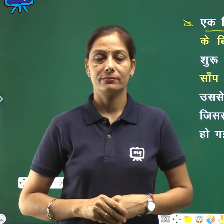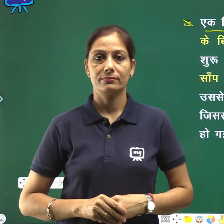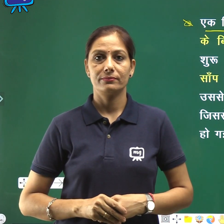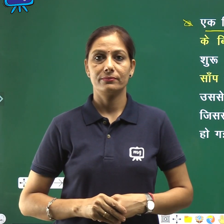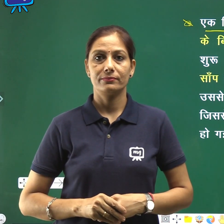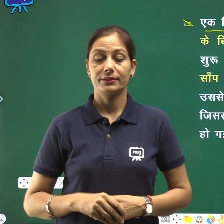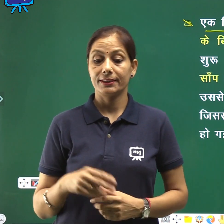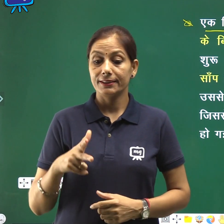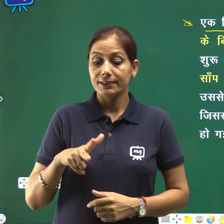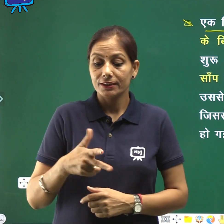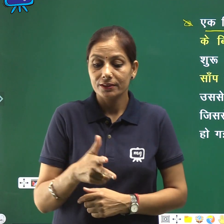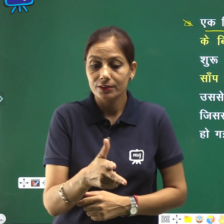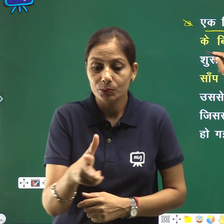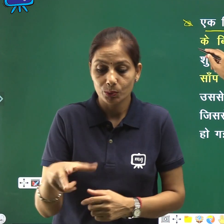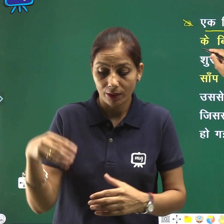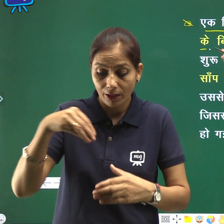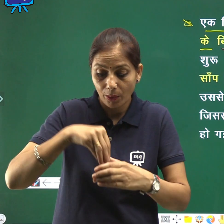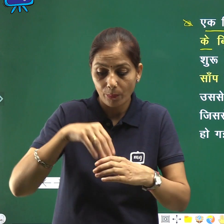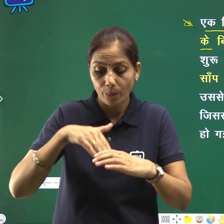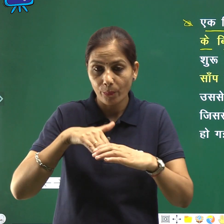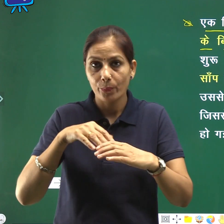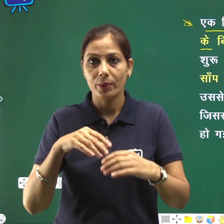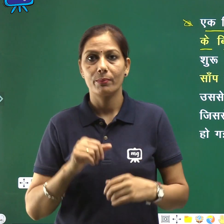चूहों के बिल में